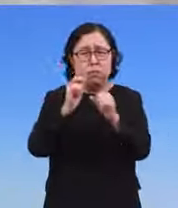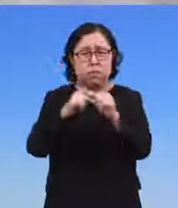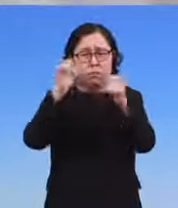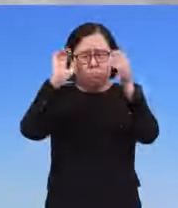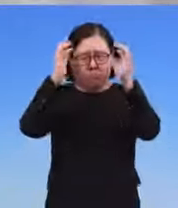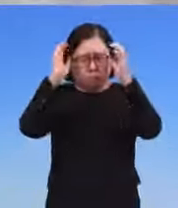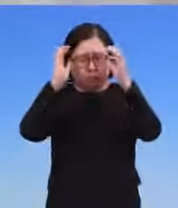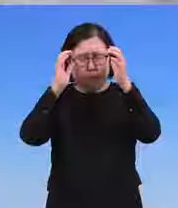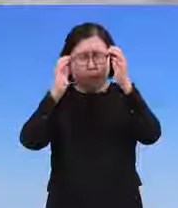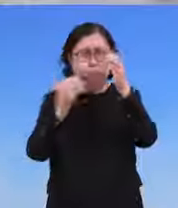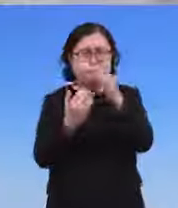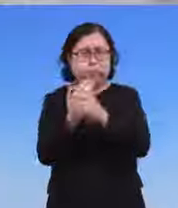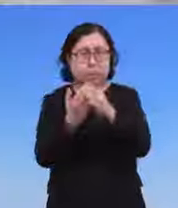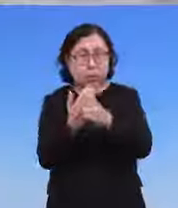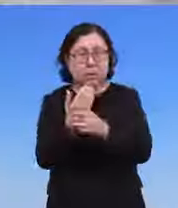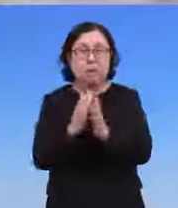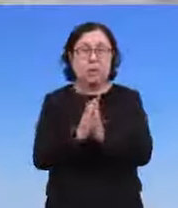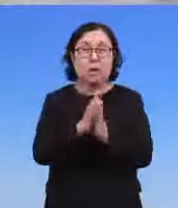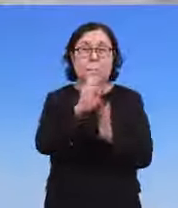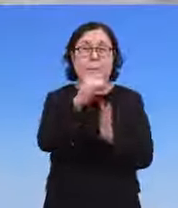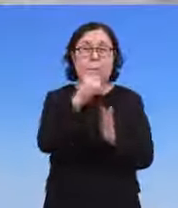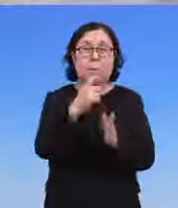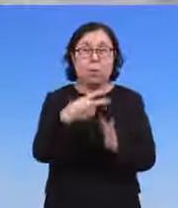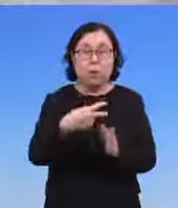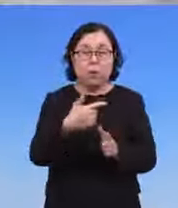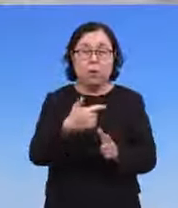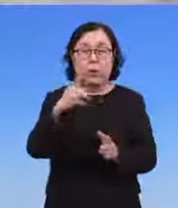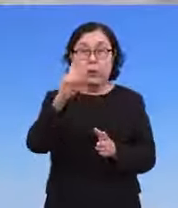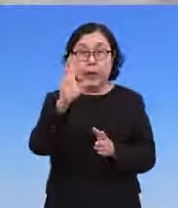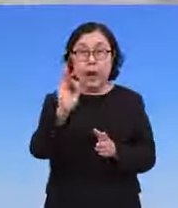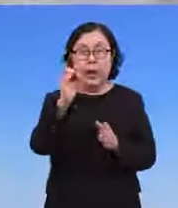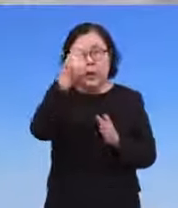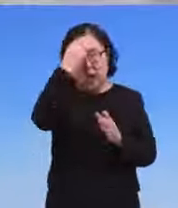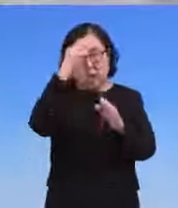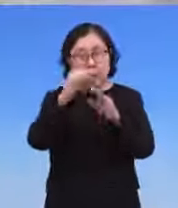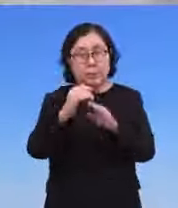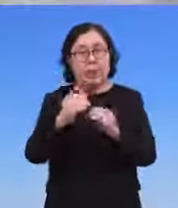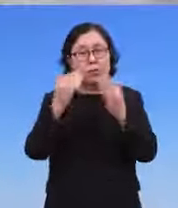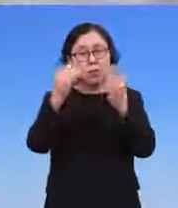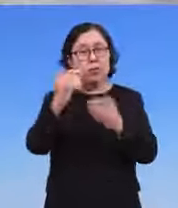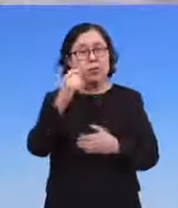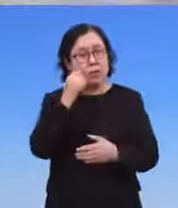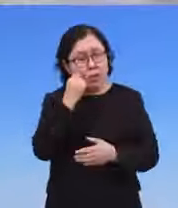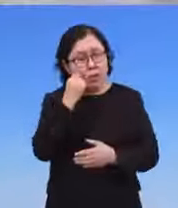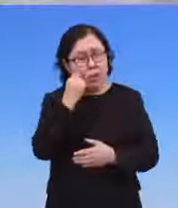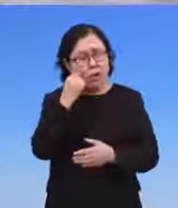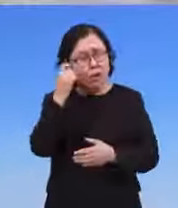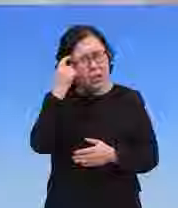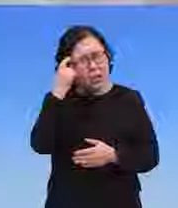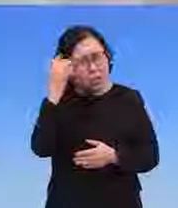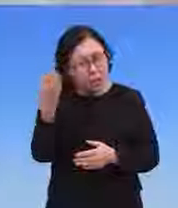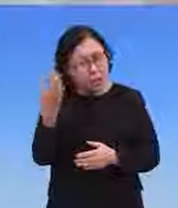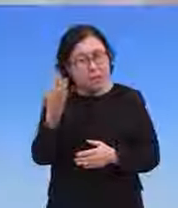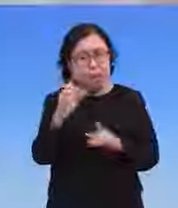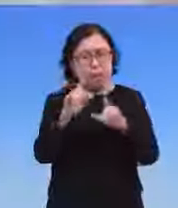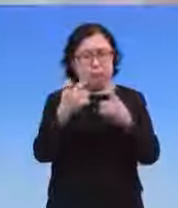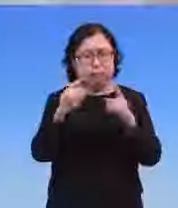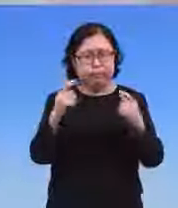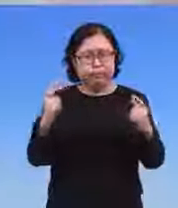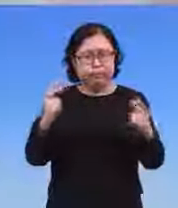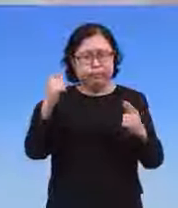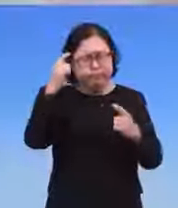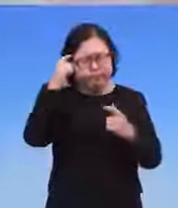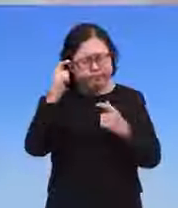일이 발생해가지고 이제 송림 본당에서 예배도 못 드리고 이런 일이 일어나는가 이게 제가 굉장히 마음에 여러